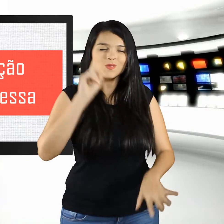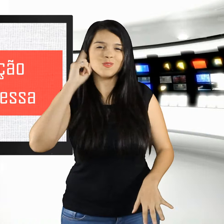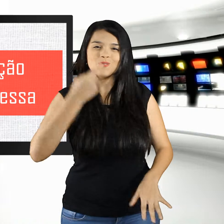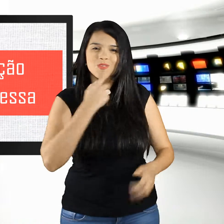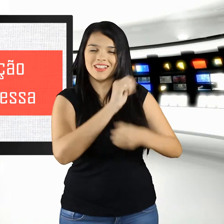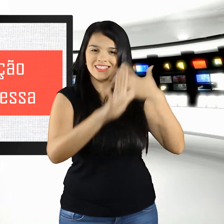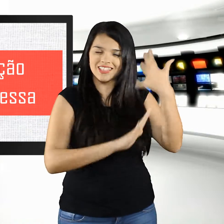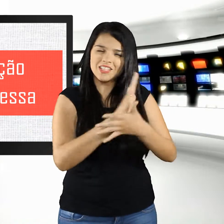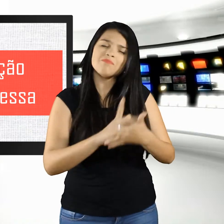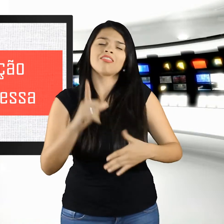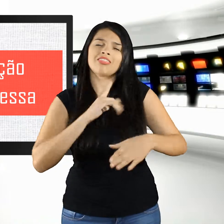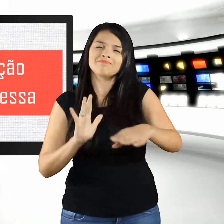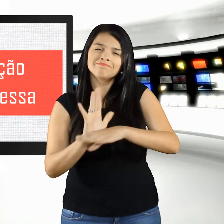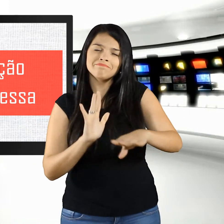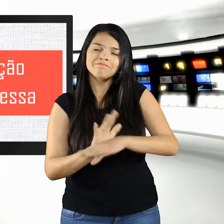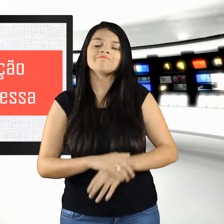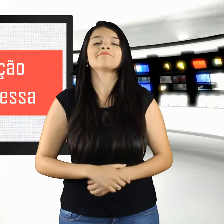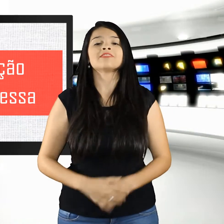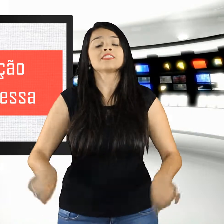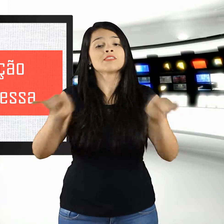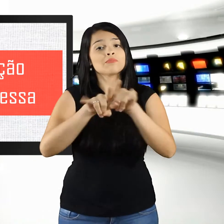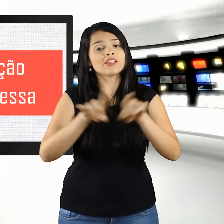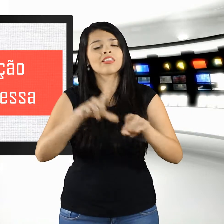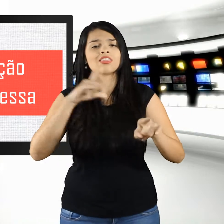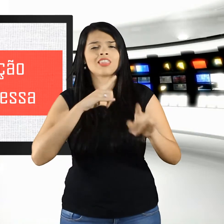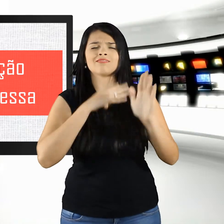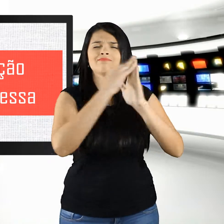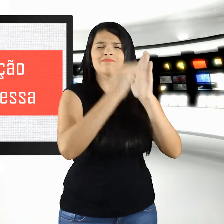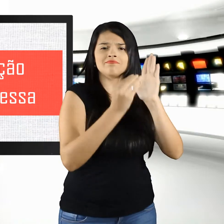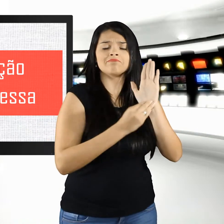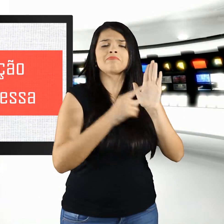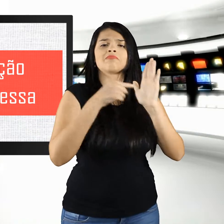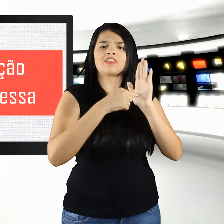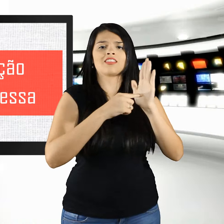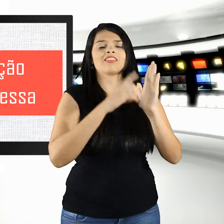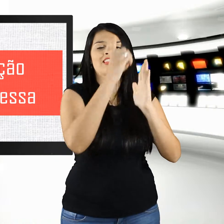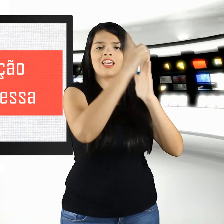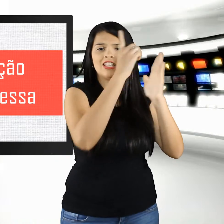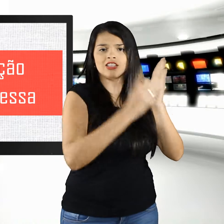brasileiras. Para ele, em geral, todas as previsões legais que foram delineadas no Decreto número